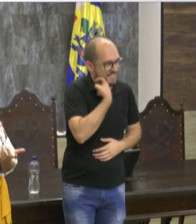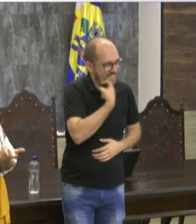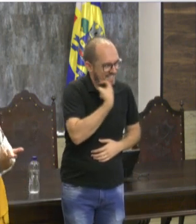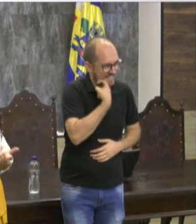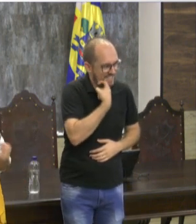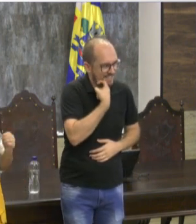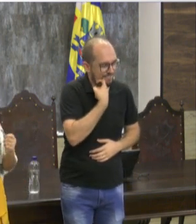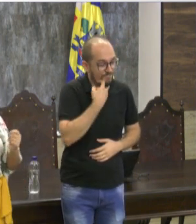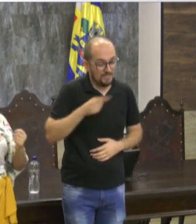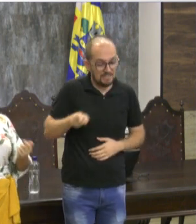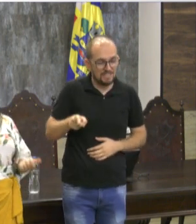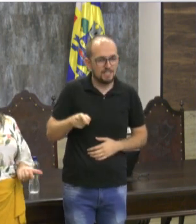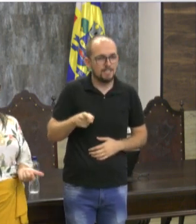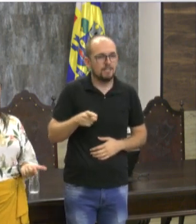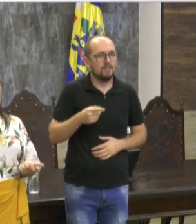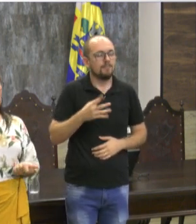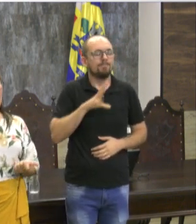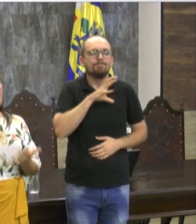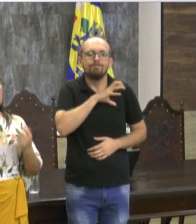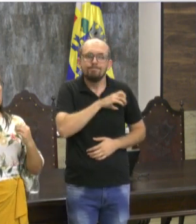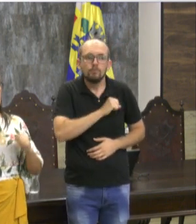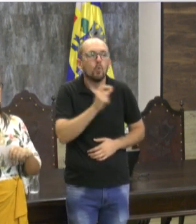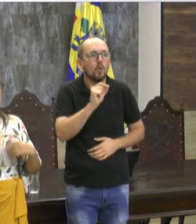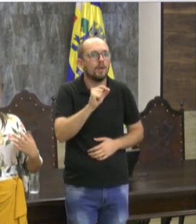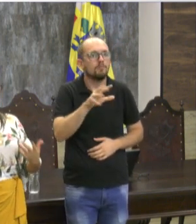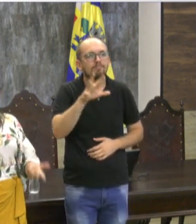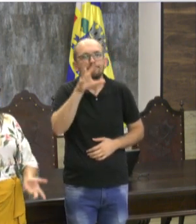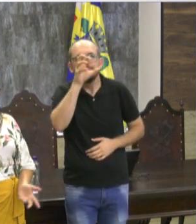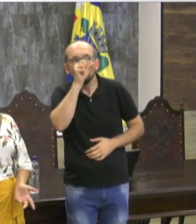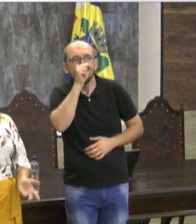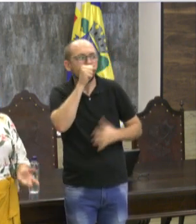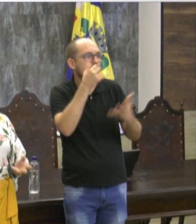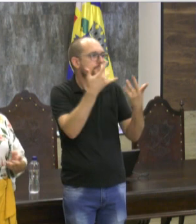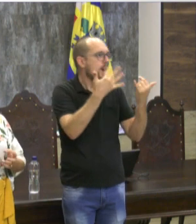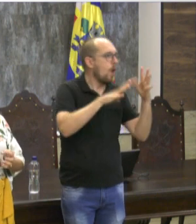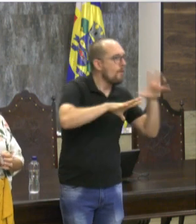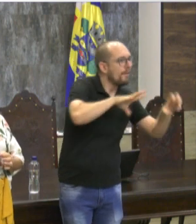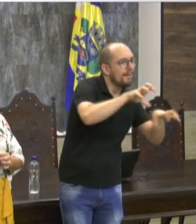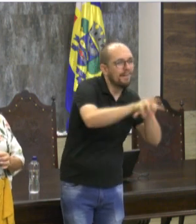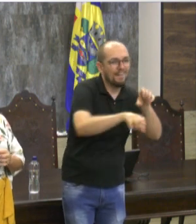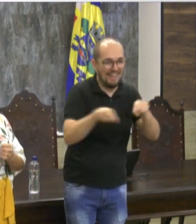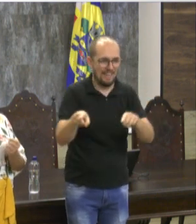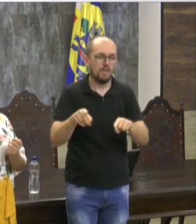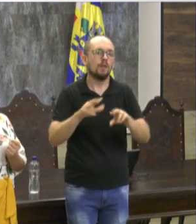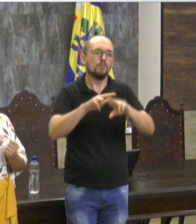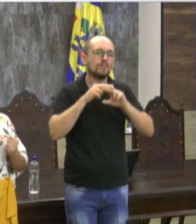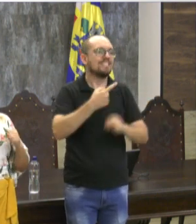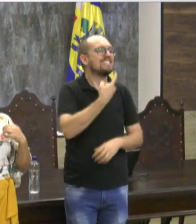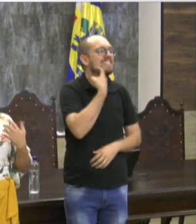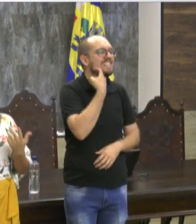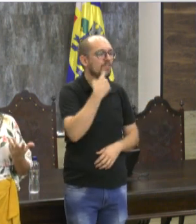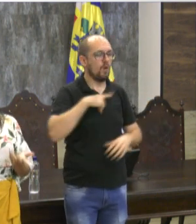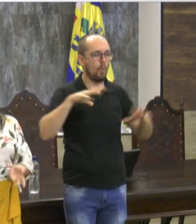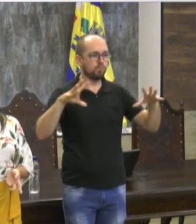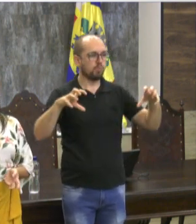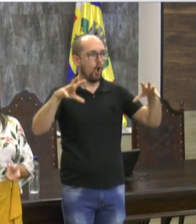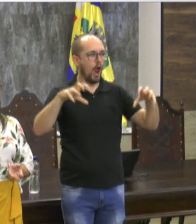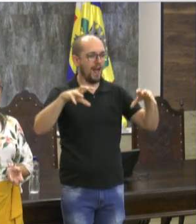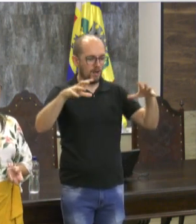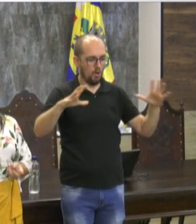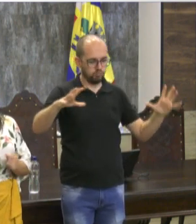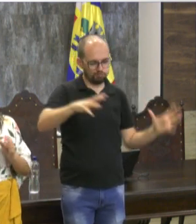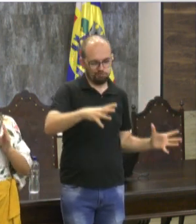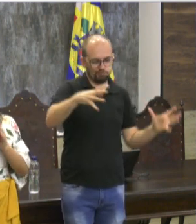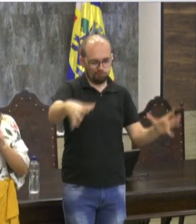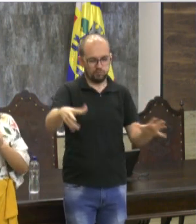muita necessidade de atividade sensorial, a gente utiliza a bola de pilates, a gente faz atividades também usando o